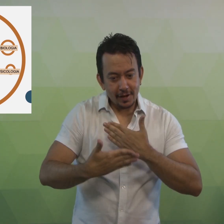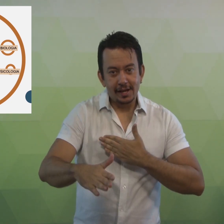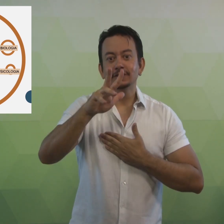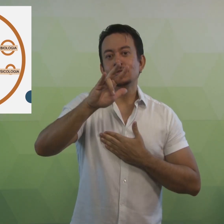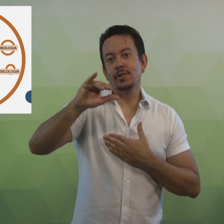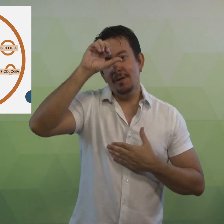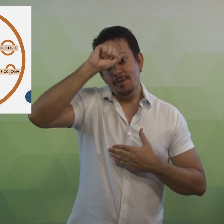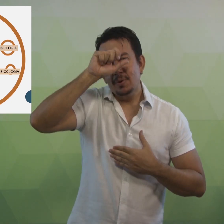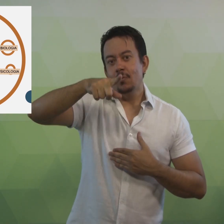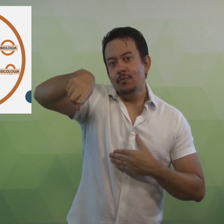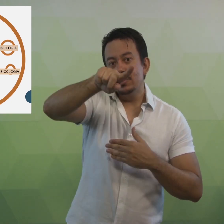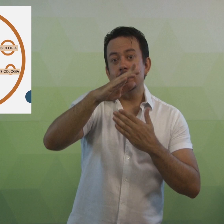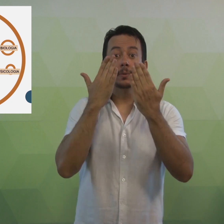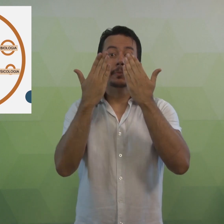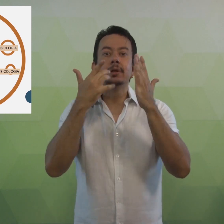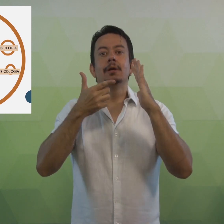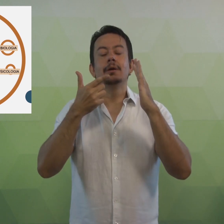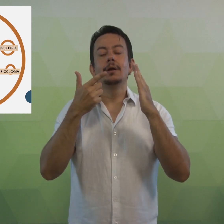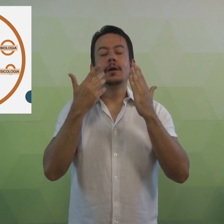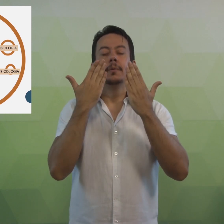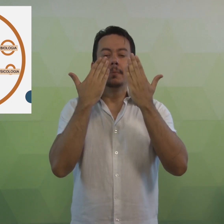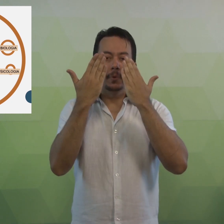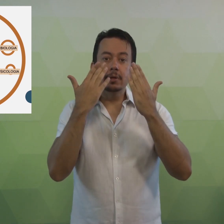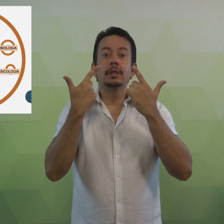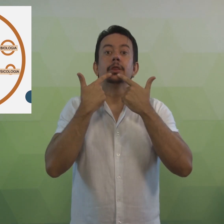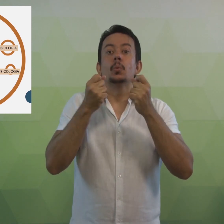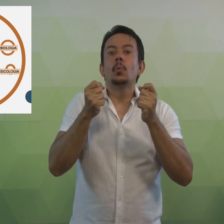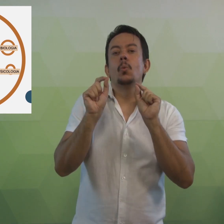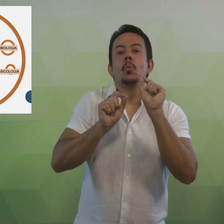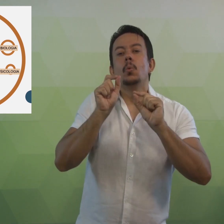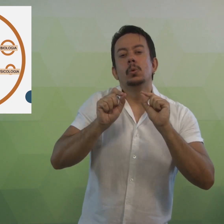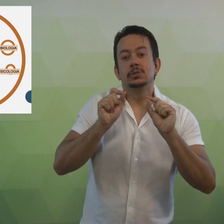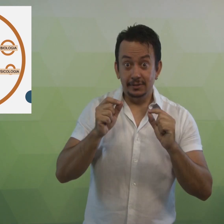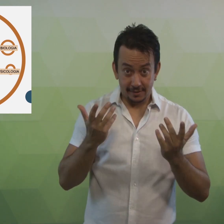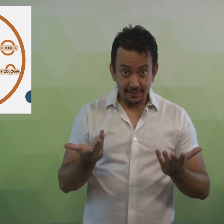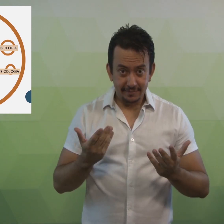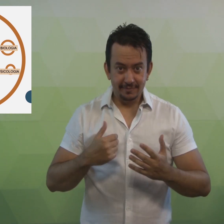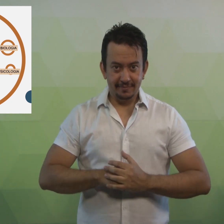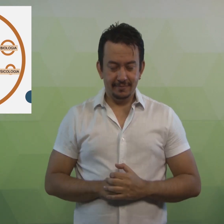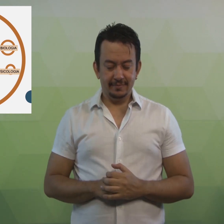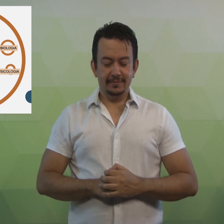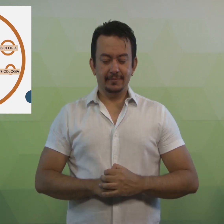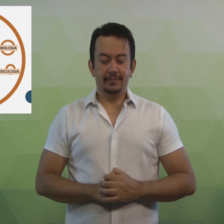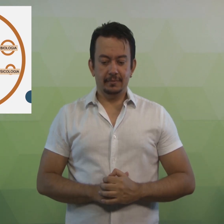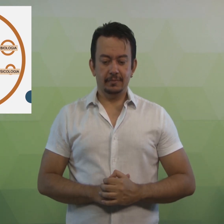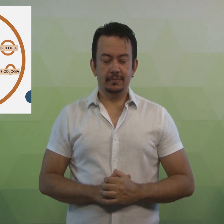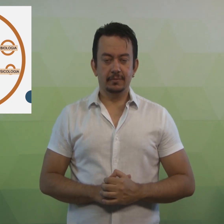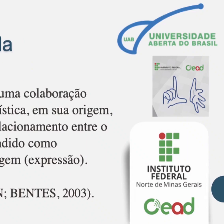trabalharemos então a psicologia linguística, que vocês vão estar trabalhando a partir de agora.